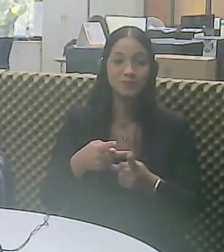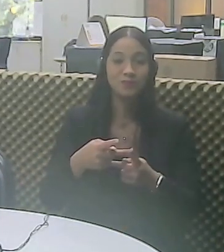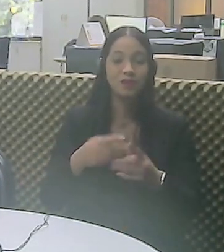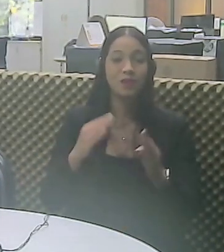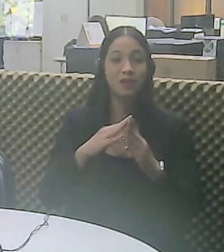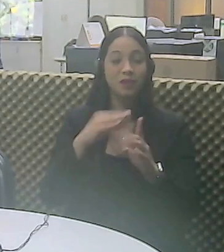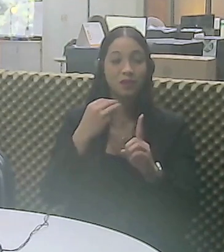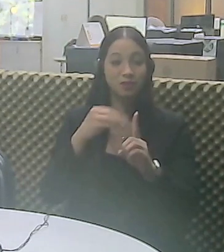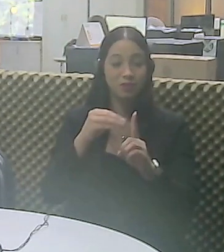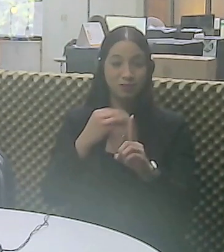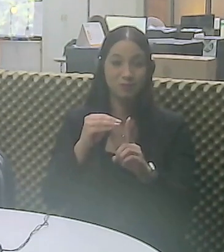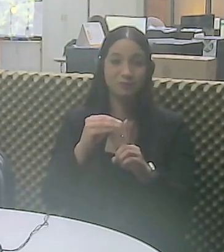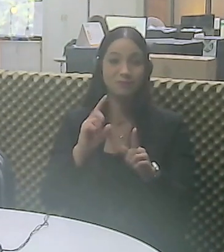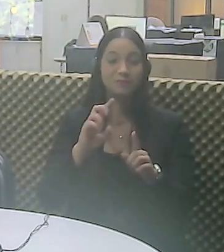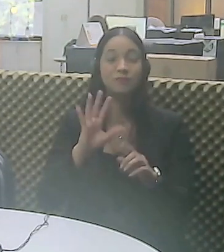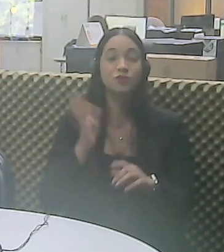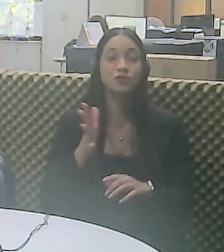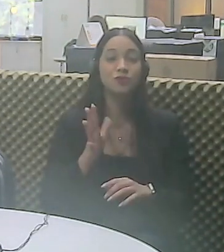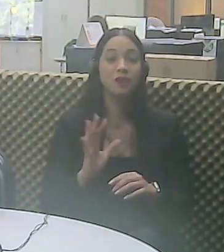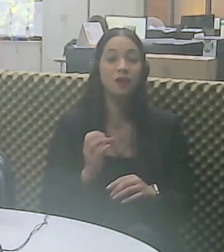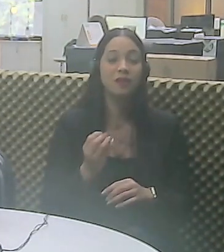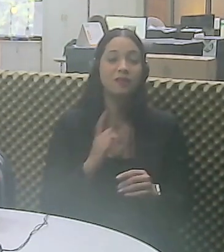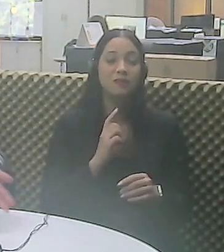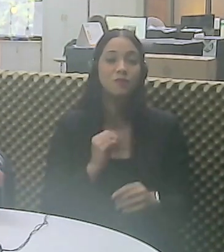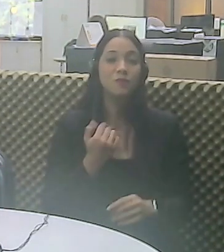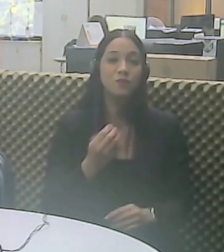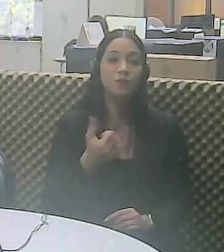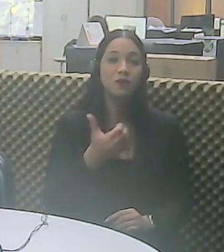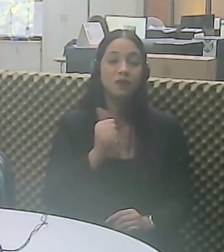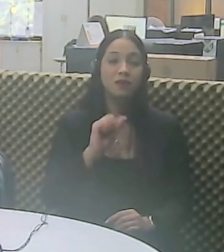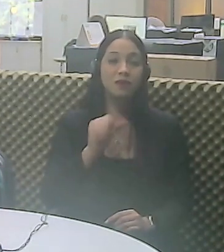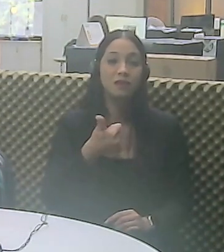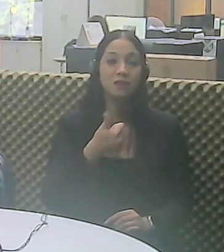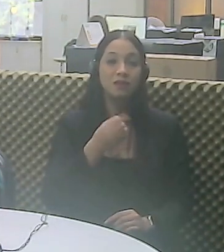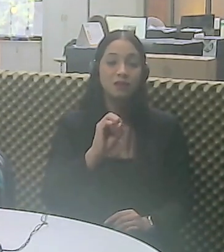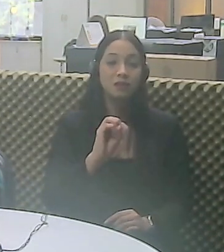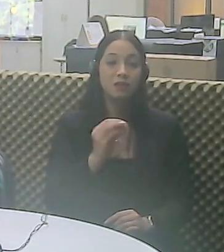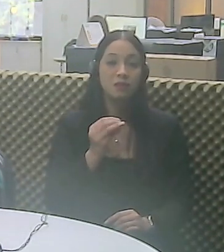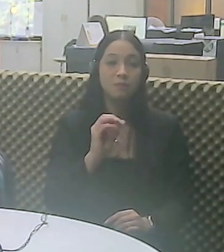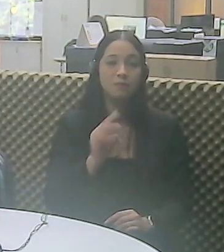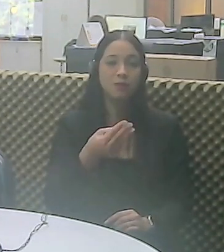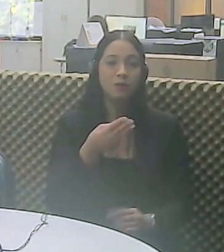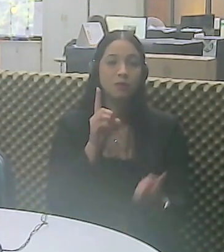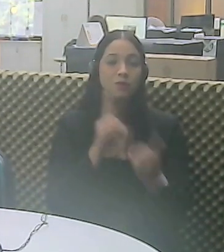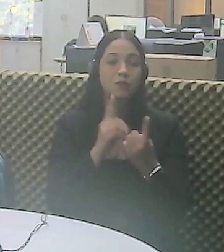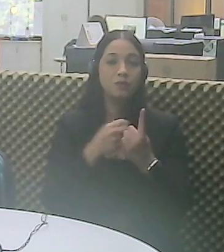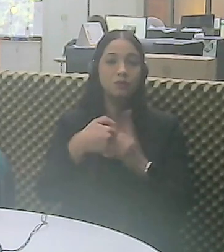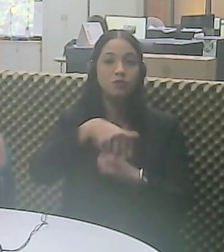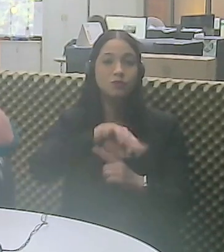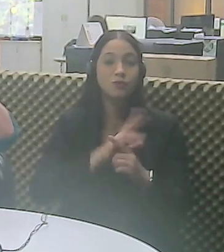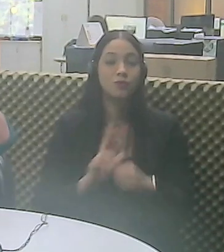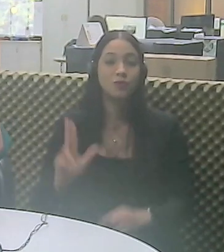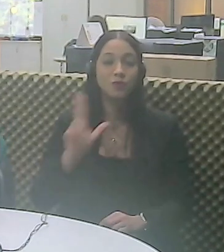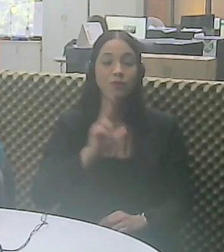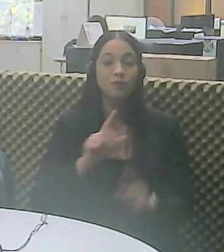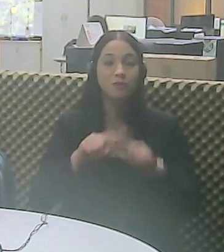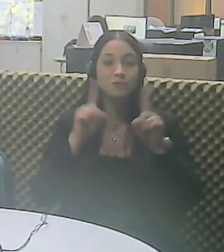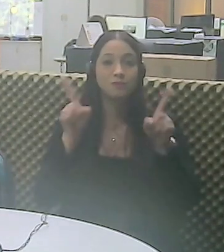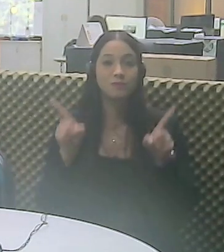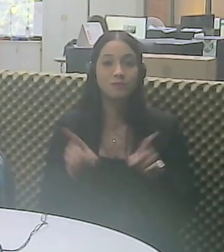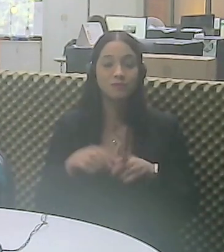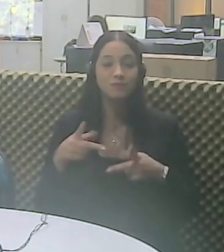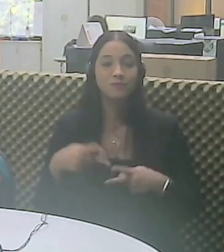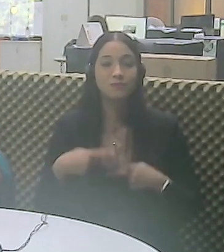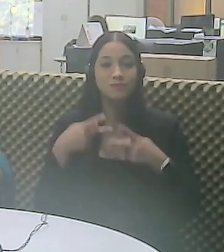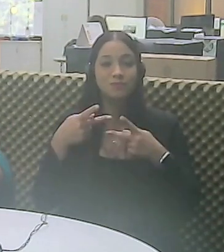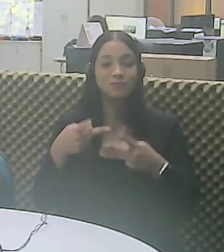para moradores de rua e já realizamos quase 10 milhões de atendimentos sociais. Uberlândia tem um coração grande